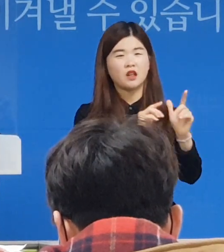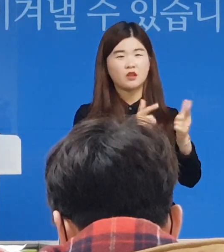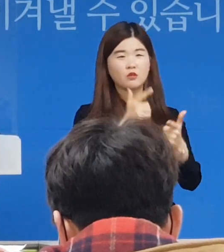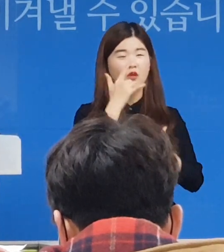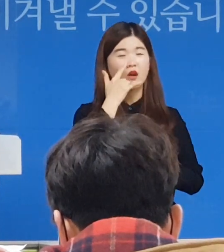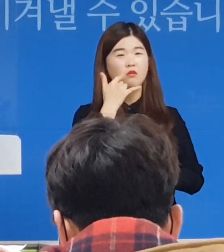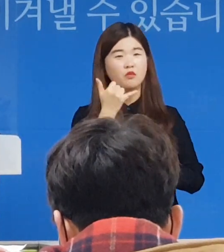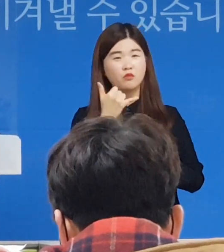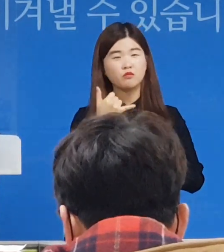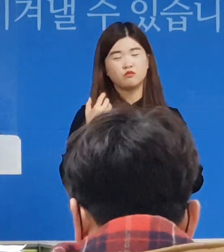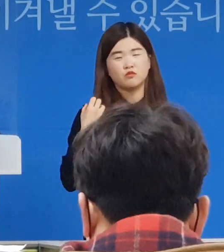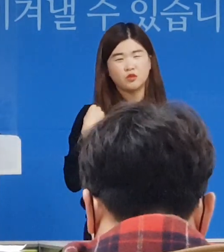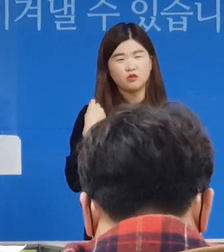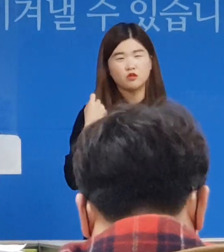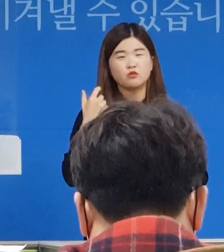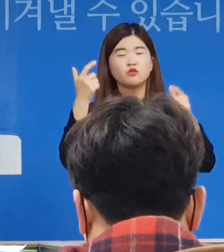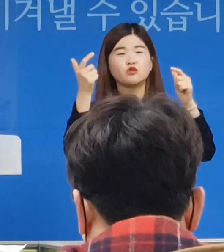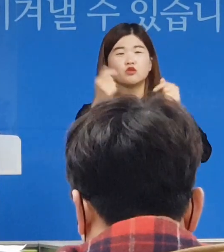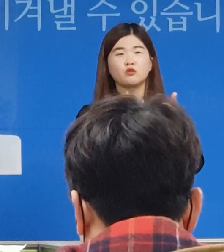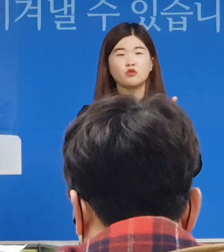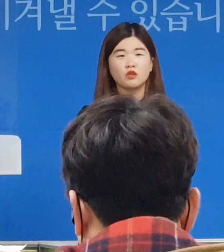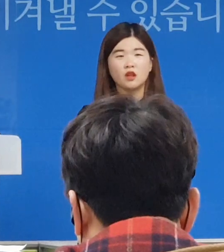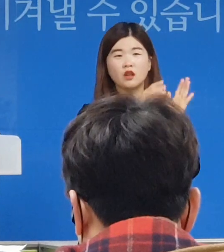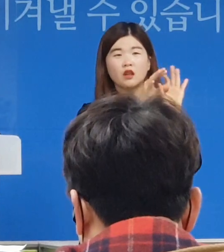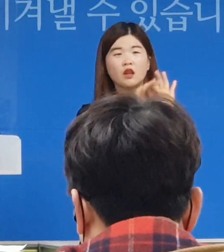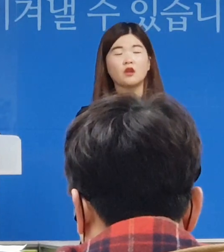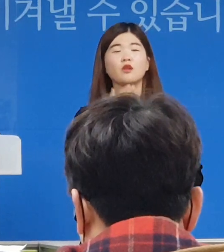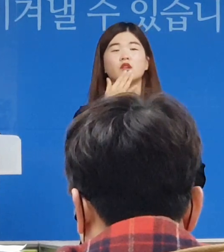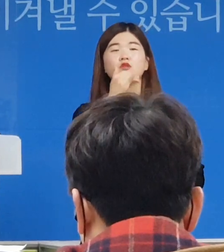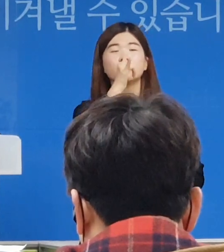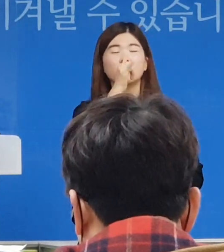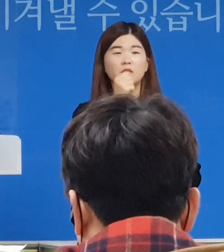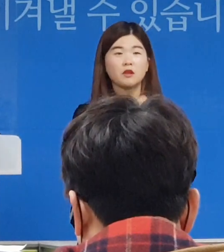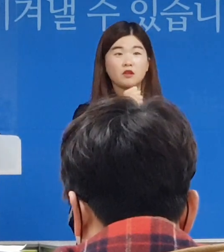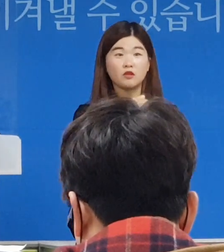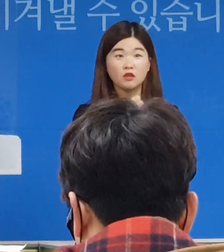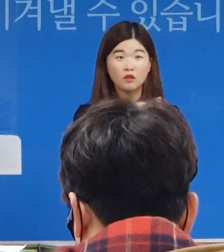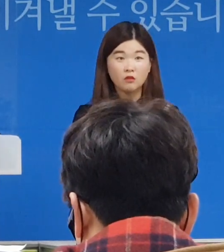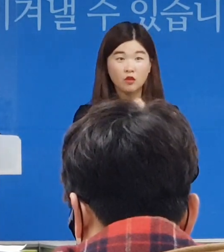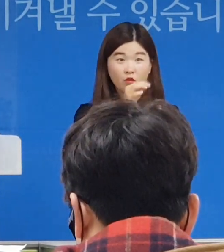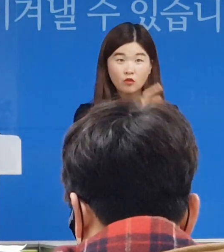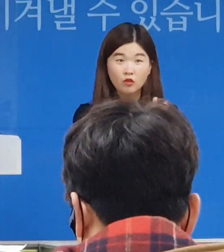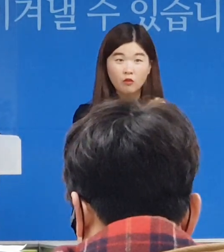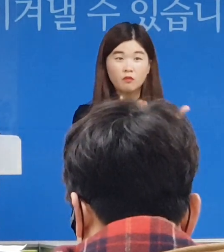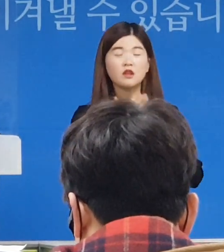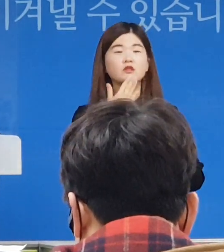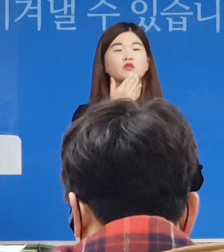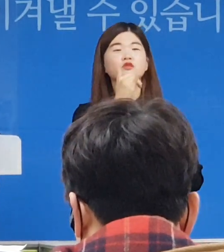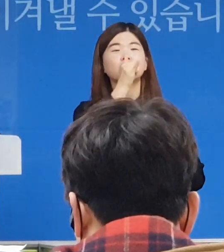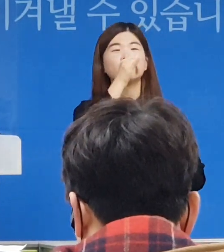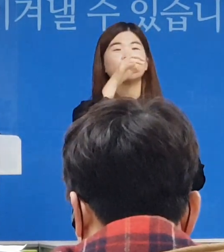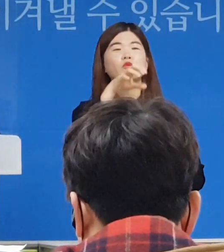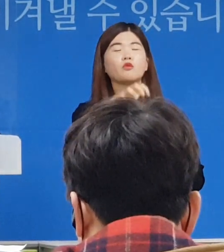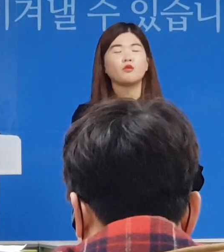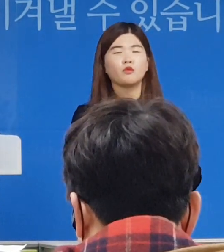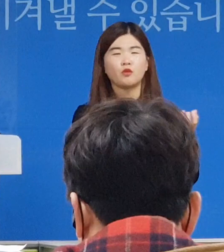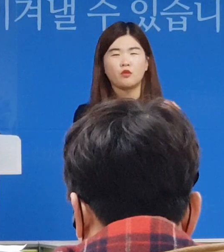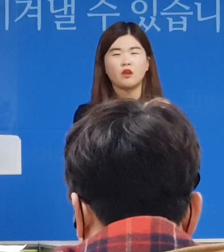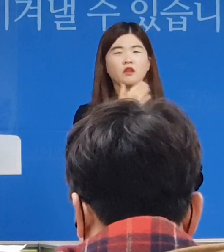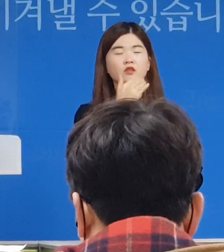학부모의 부담 경감 후에 앞으로도 지속되는 것이기 때문에 이 위임받은 고시 적용 과정에서 논란이 있기 때문에